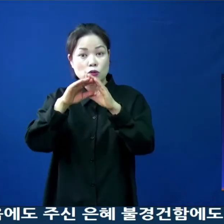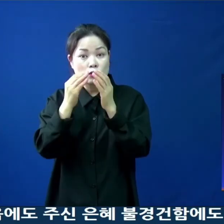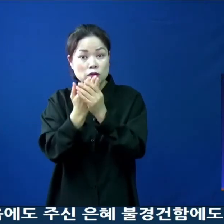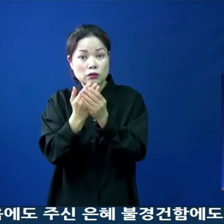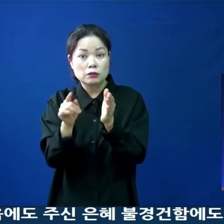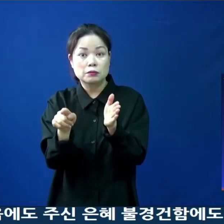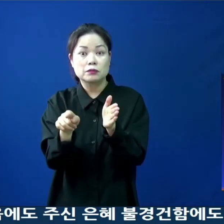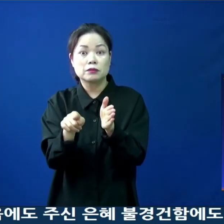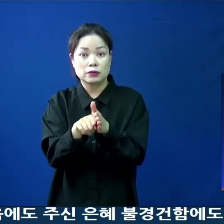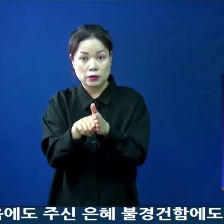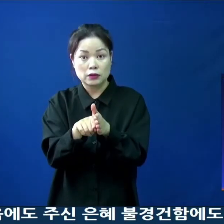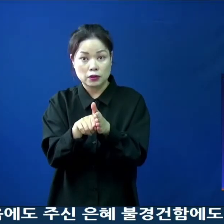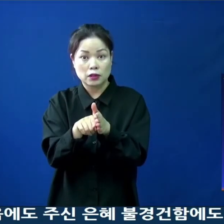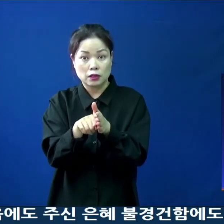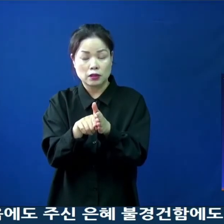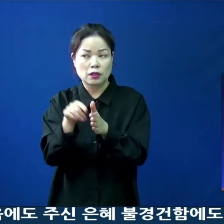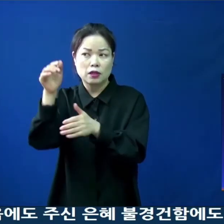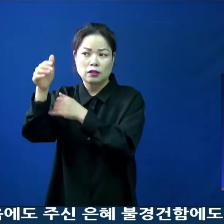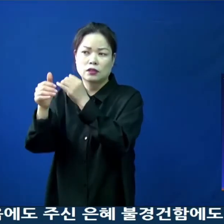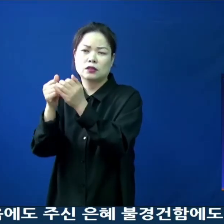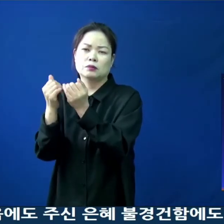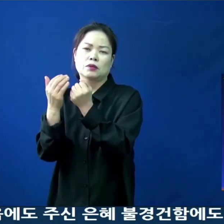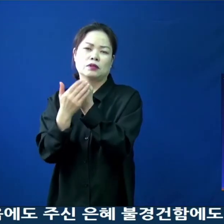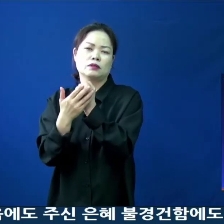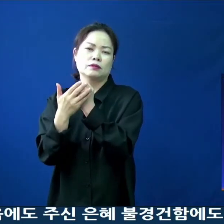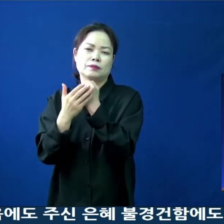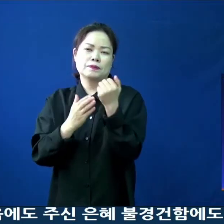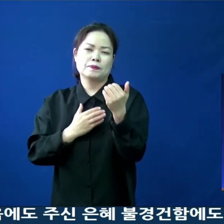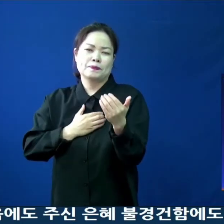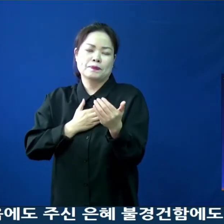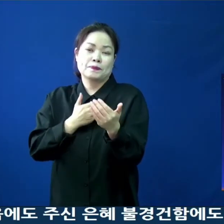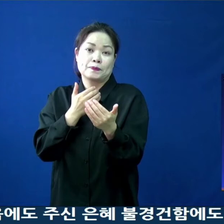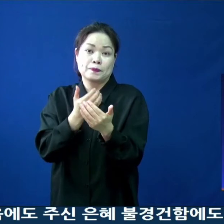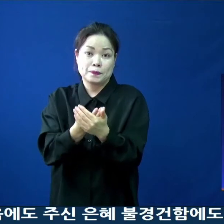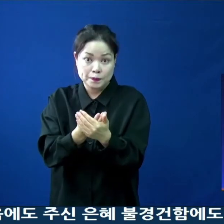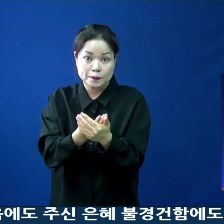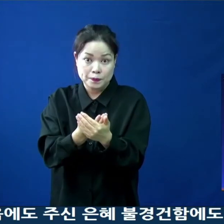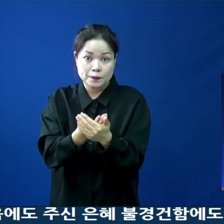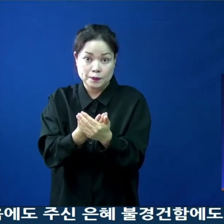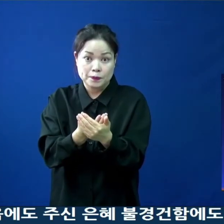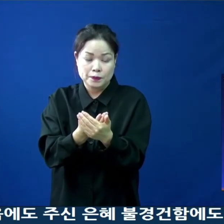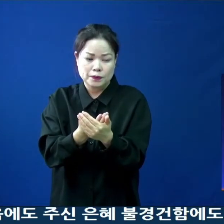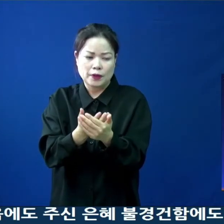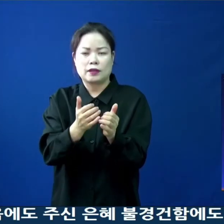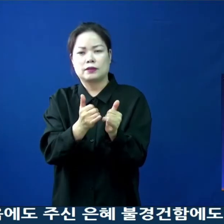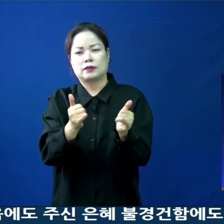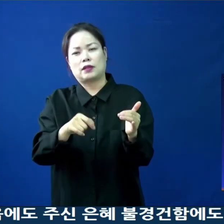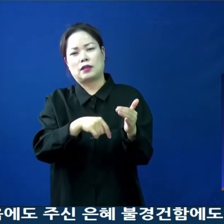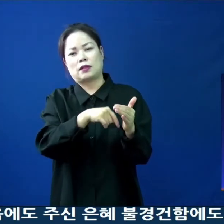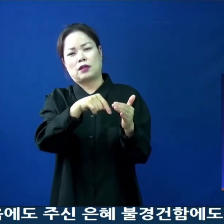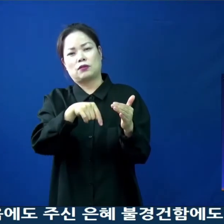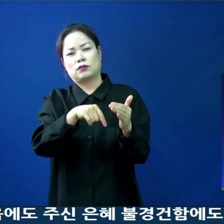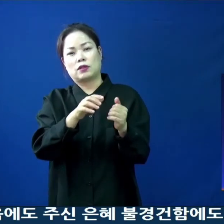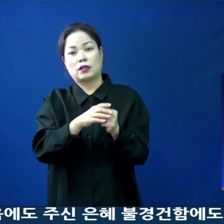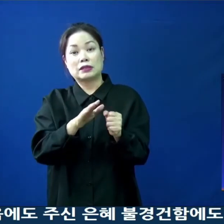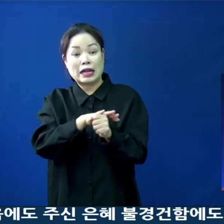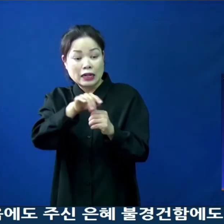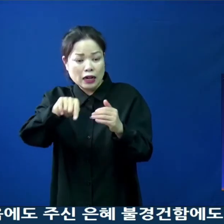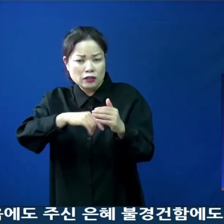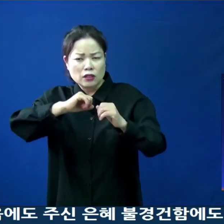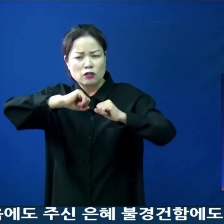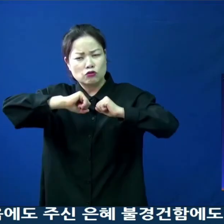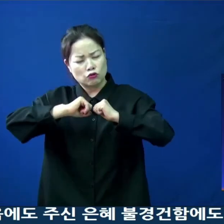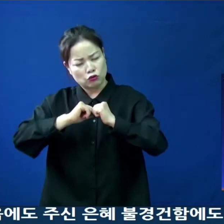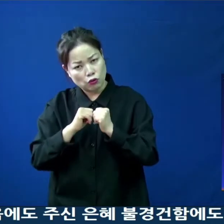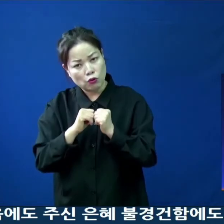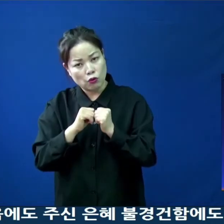때 하나님의 은혜에 너무나 감격해서 그 사랑 가운데 하나님께